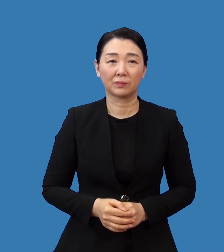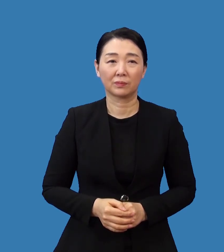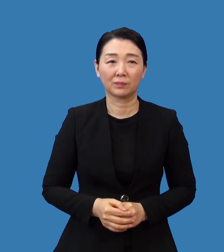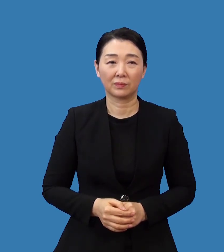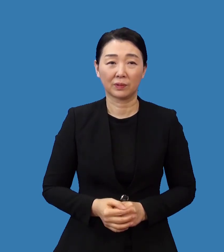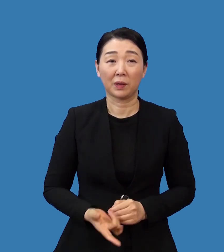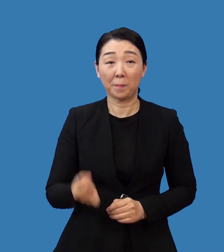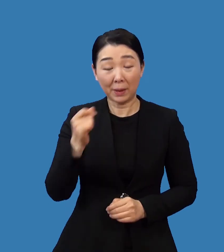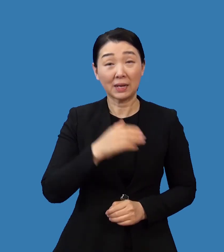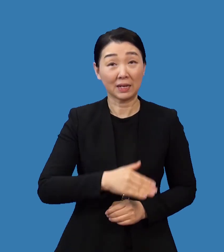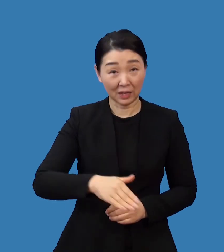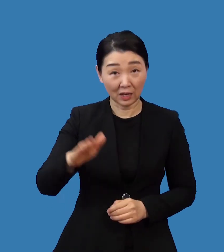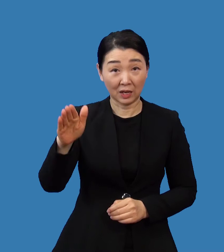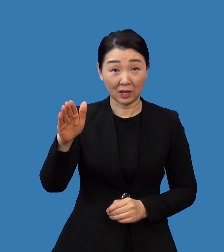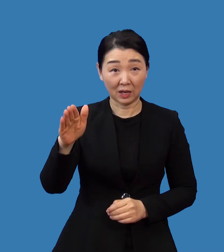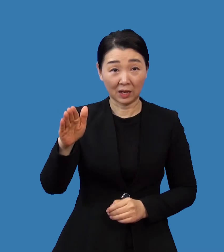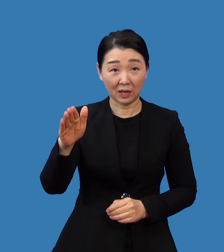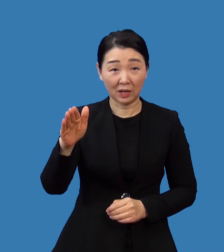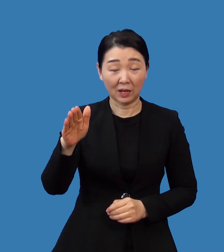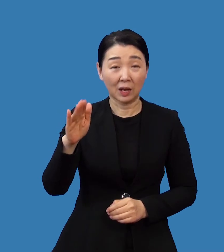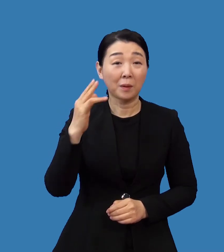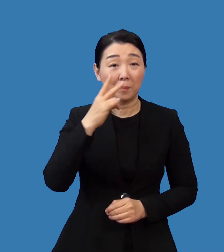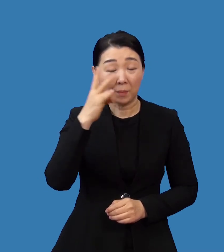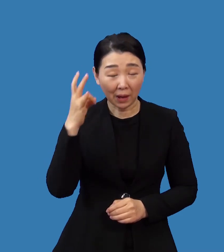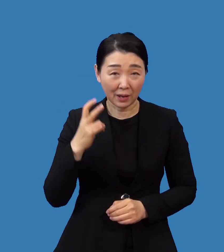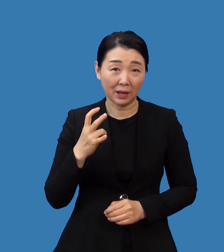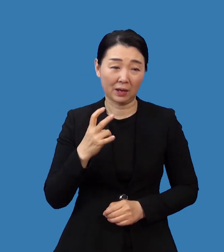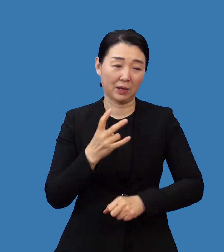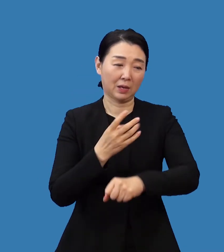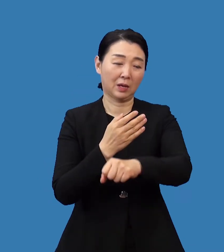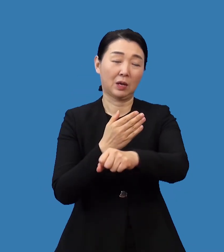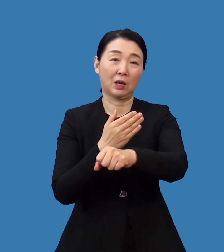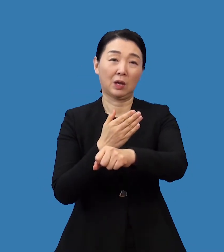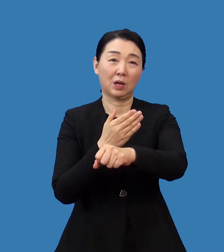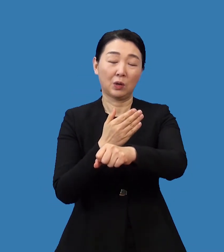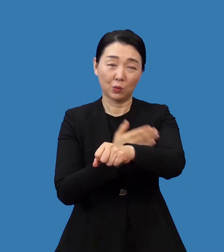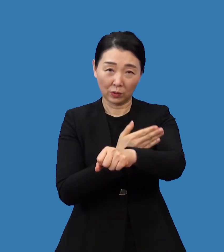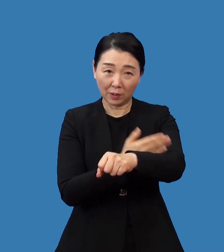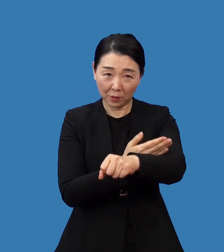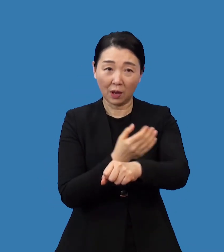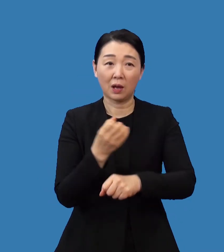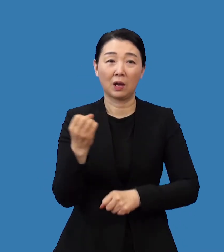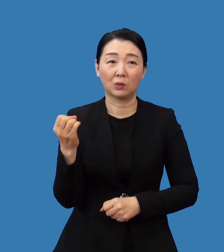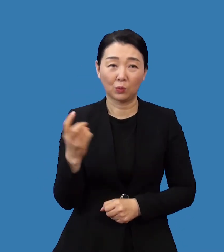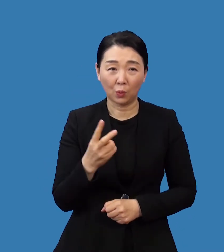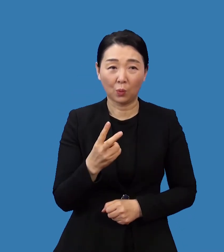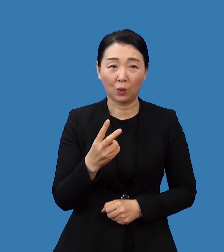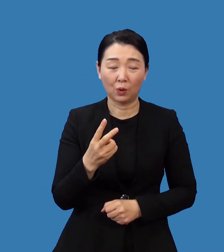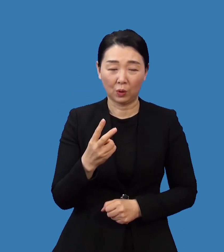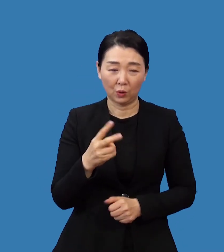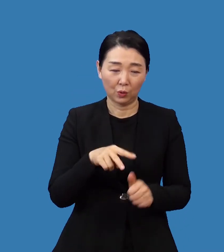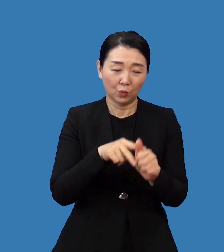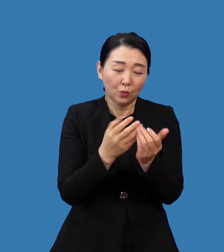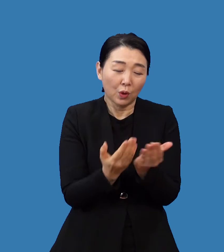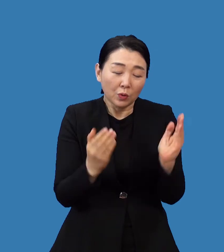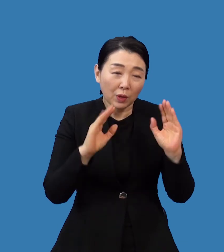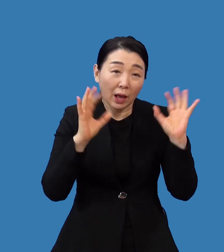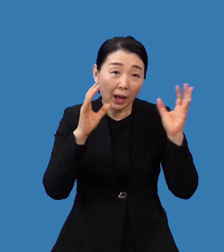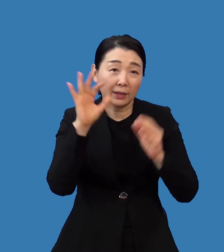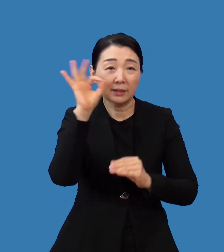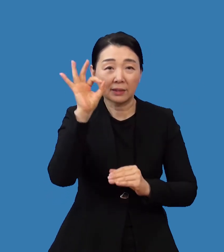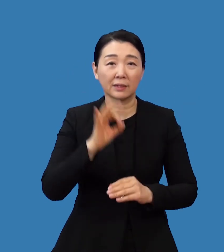빨리 가서 마리아와 요셉과 구유에 누인 아기를 찾아서. 자,